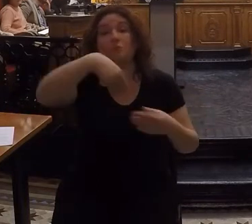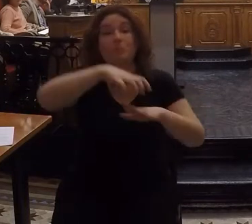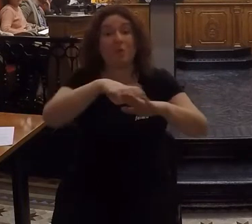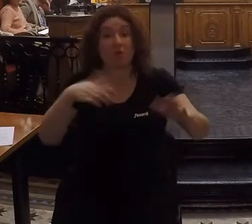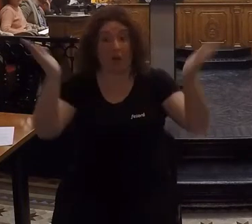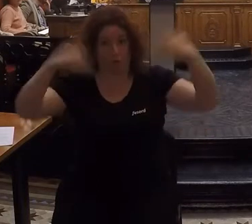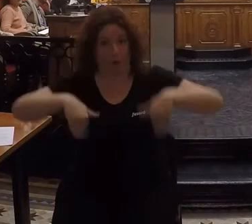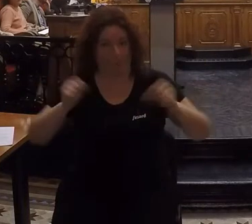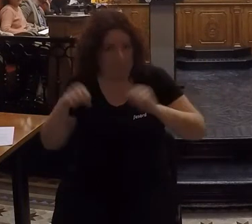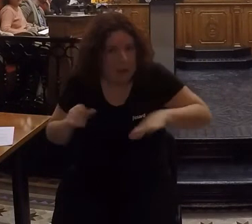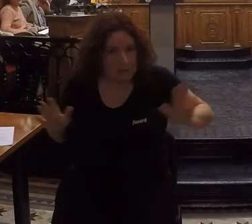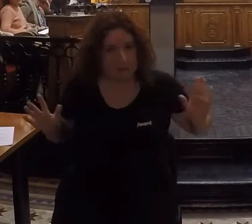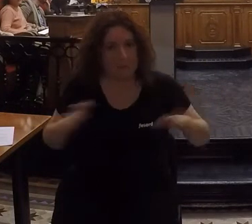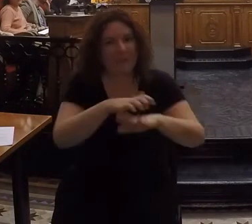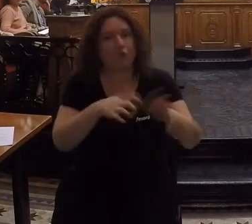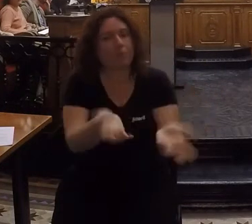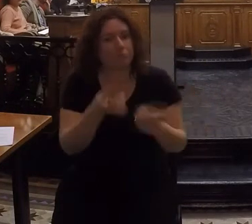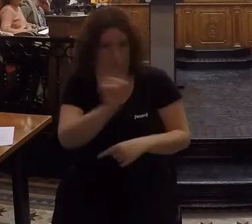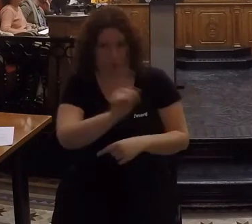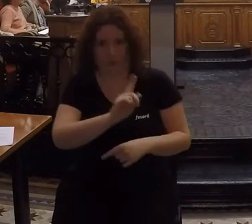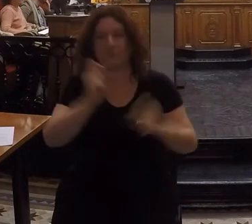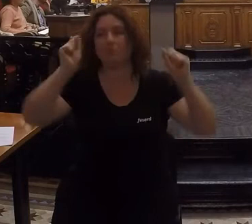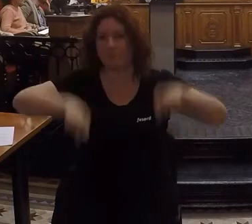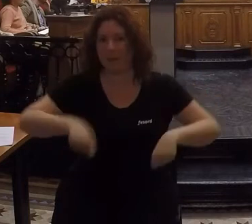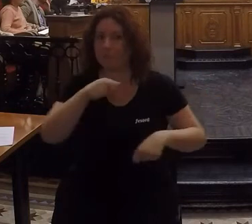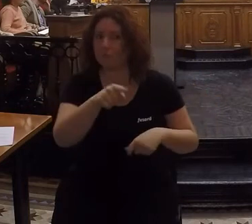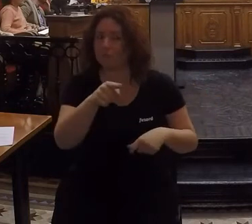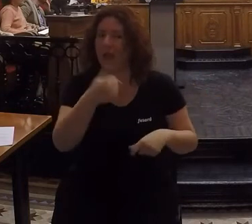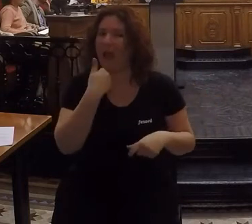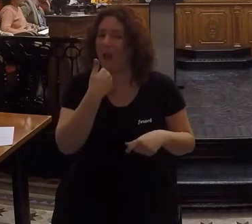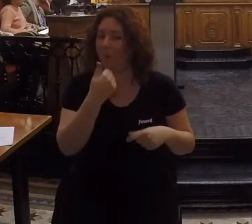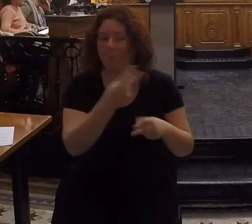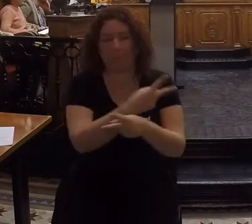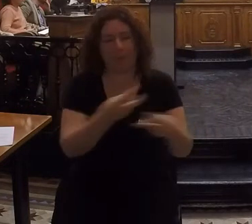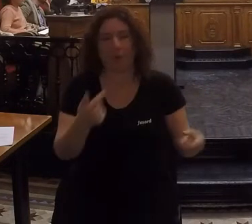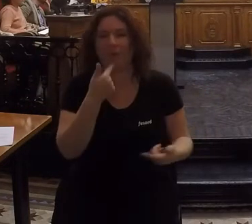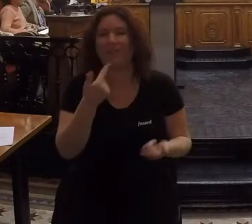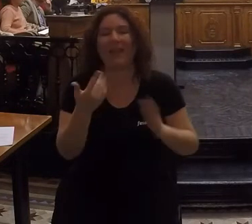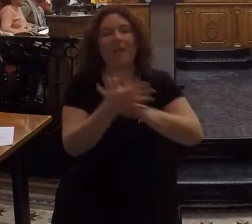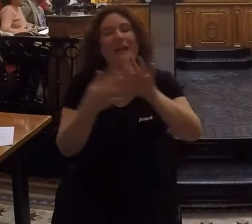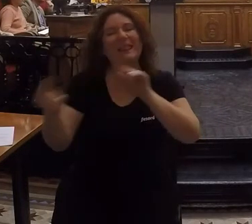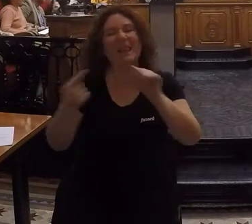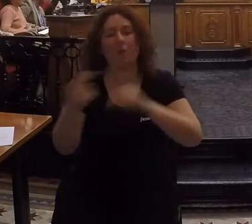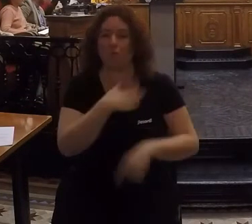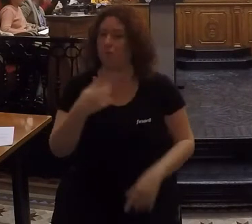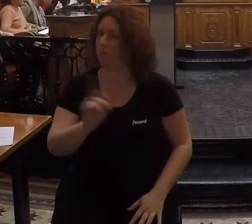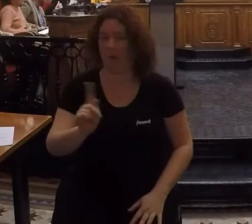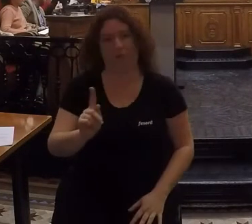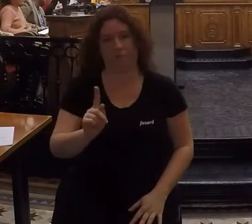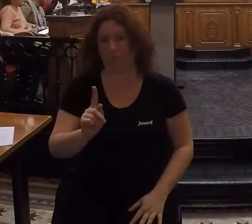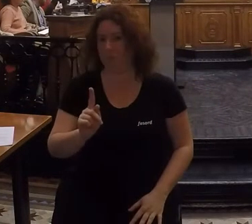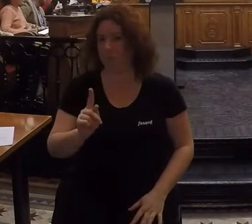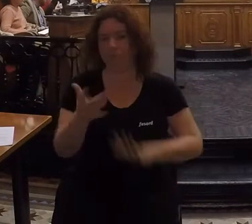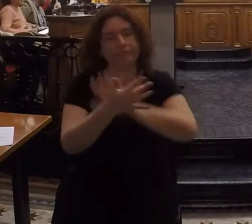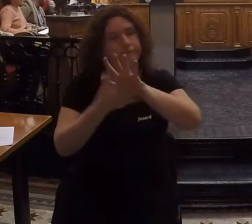además tenían otra cosa que es incluso peor. Tenían ustedes alergia al diálogo. Y quizá eso es lo que